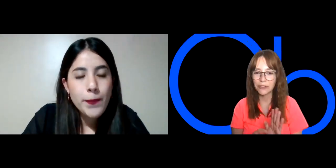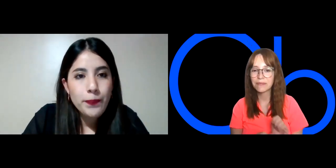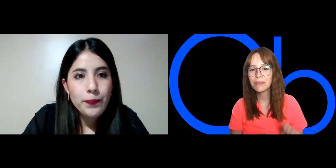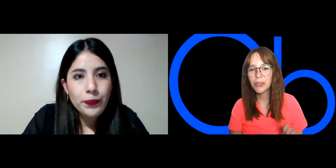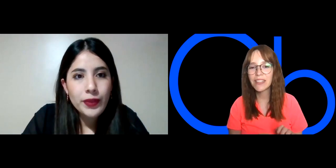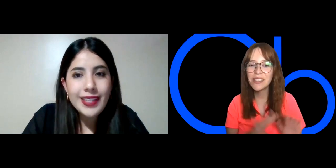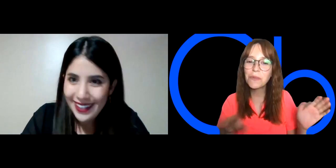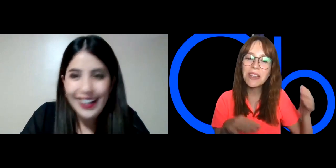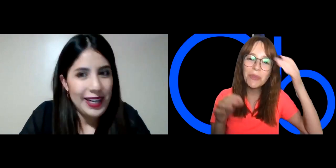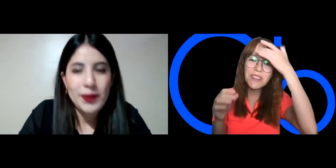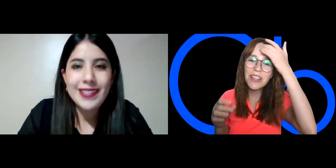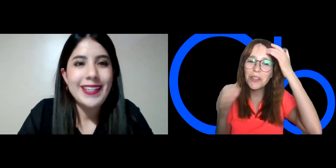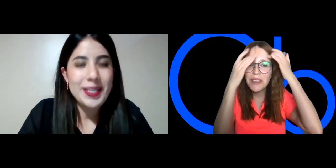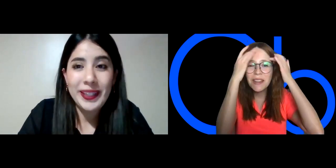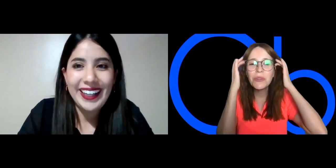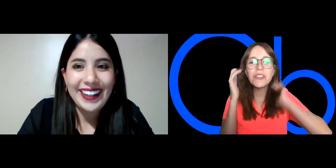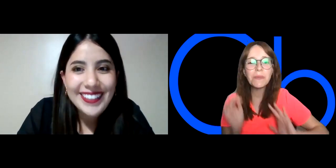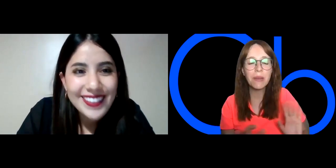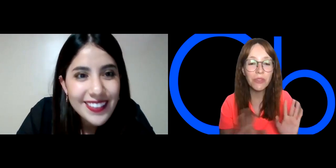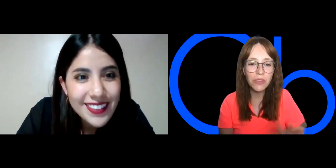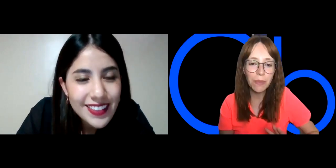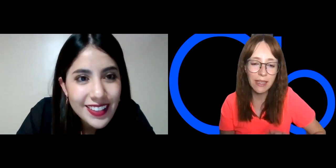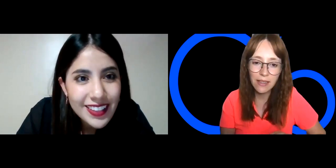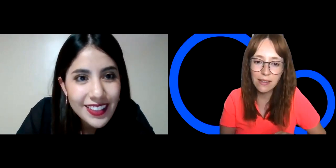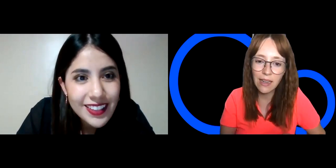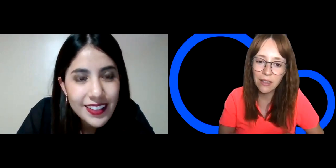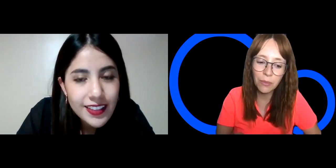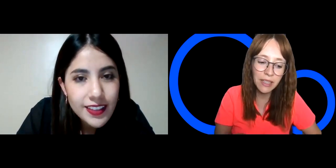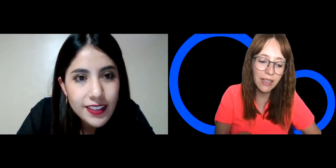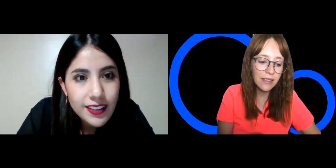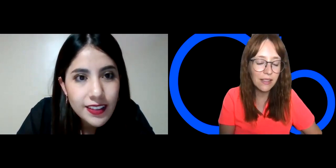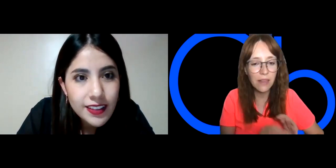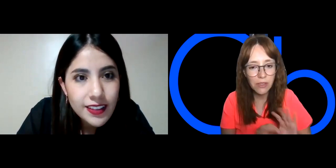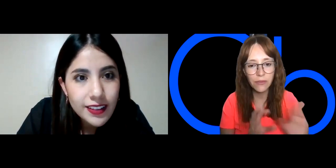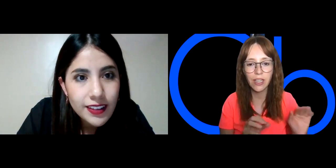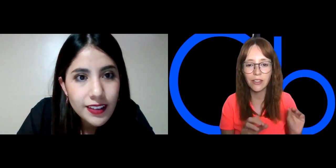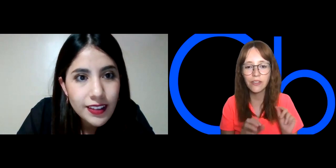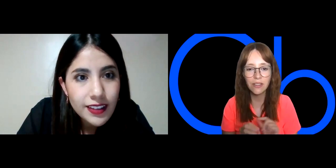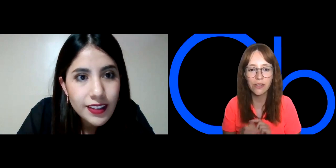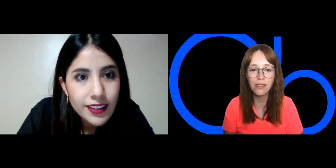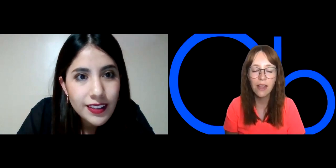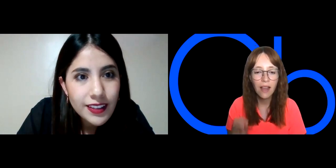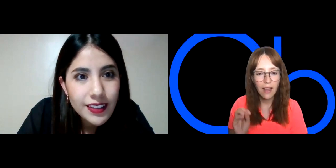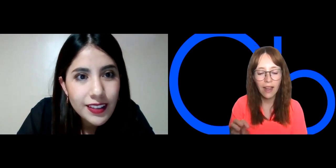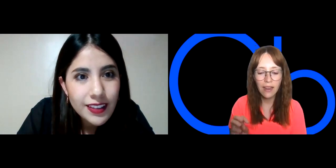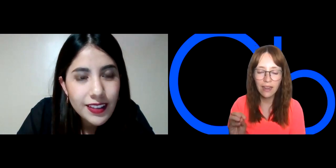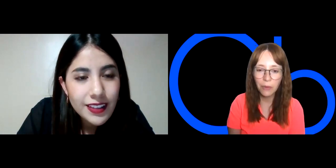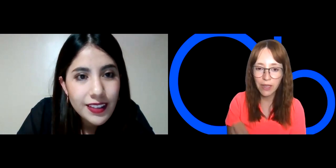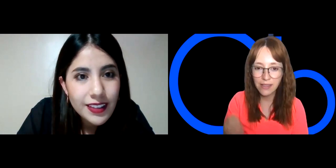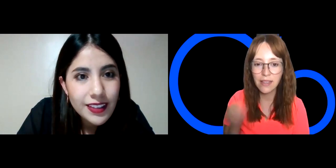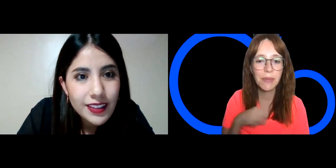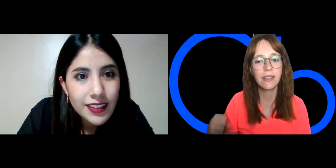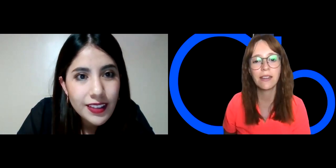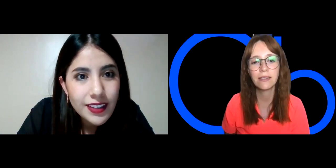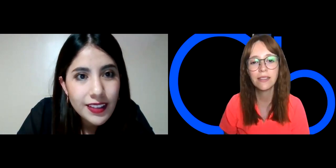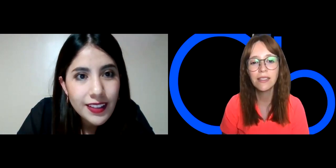mexicano. Porque sí Sí, de la lengua de nos señas ven mexicana. de muchos países de Latinoamérica, si es que estamos enfocándonos entonces a la lengua de